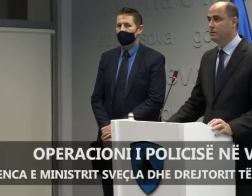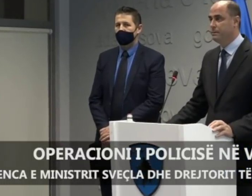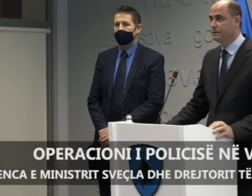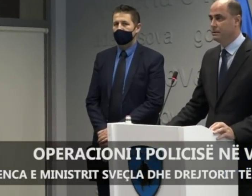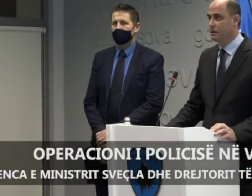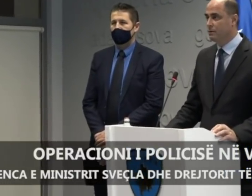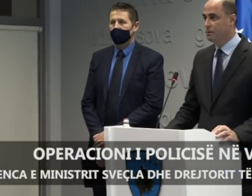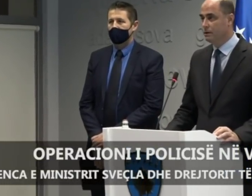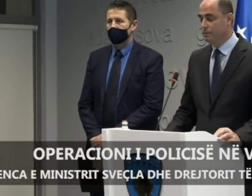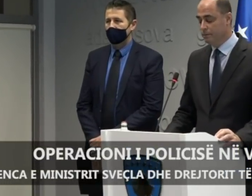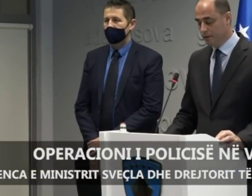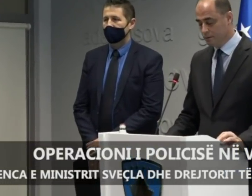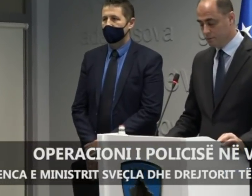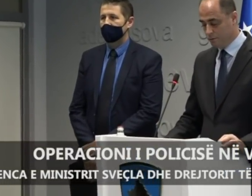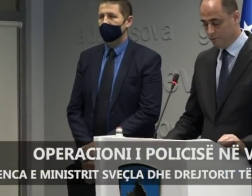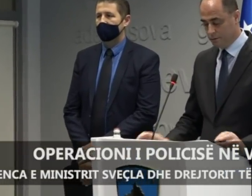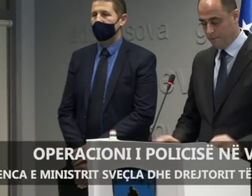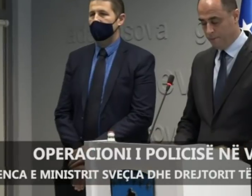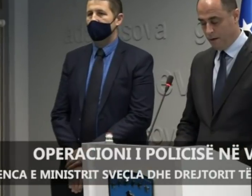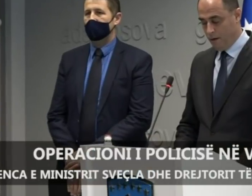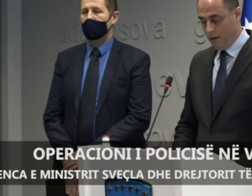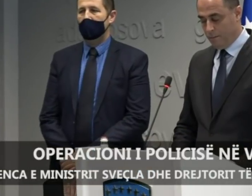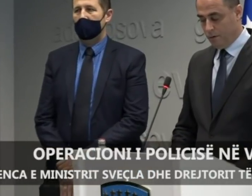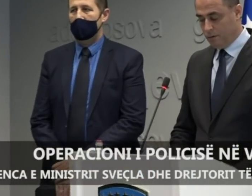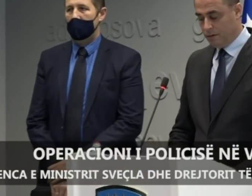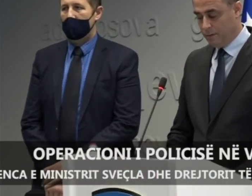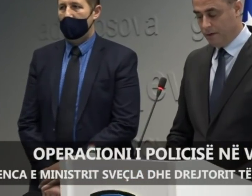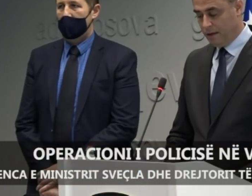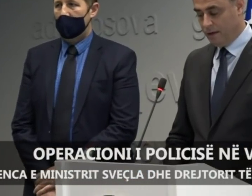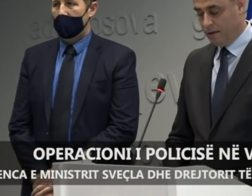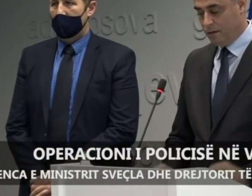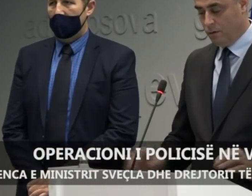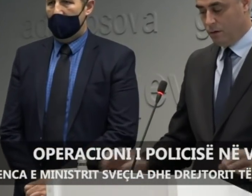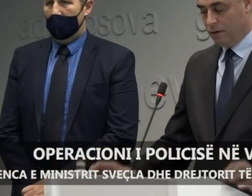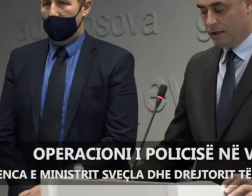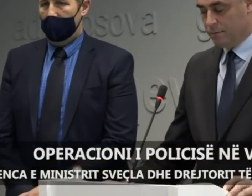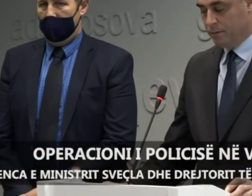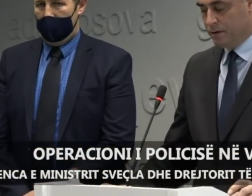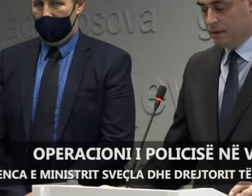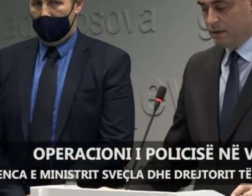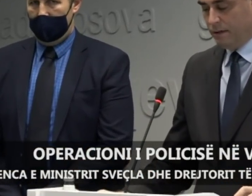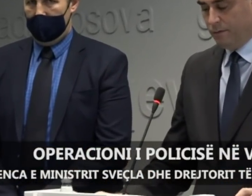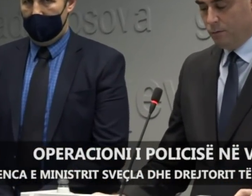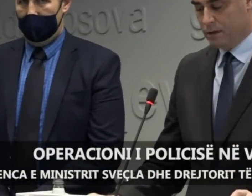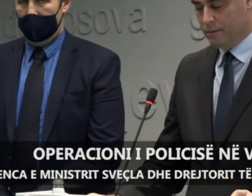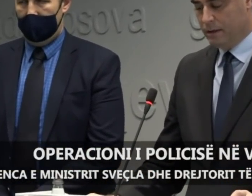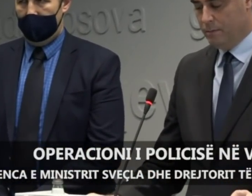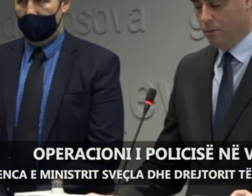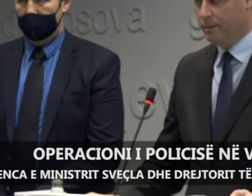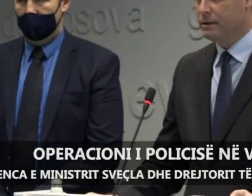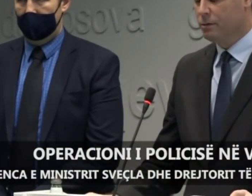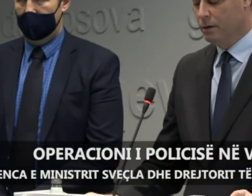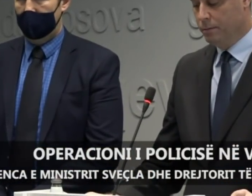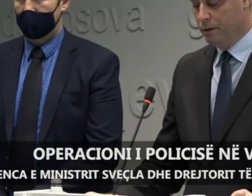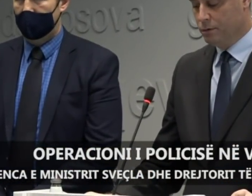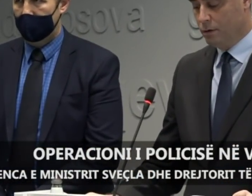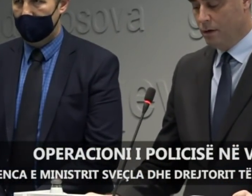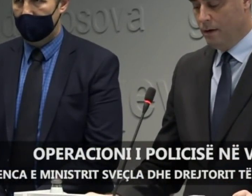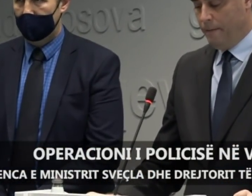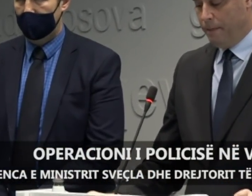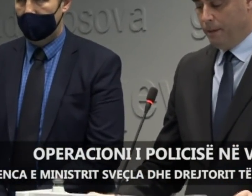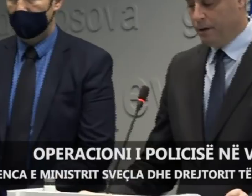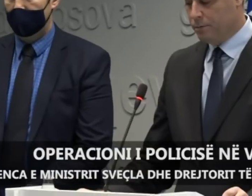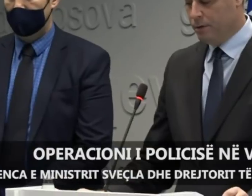në disa pjesë të territorit të Republikës së Kosovës. Me datën 13/10 në orët e hershme të mëngjesit ka filluar zbatimi i operacionit